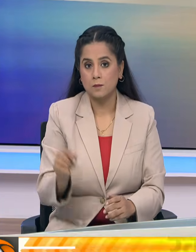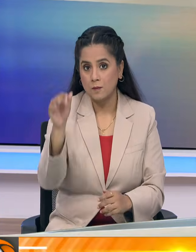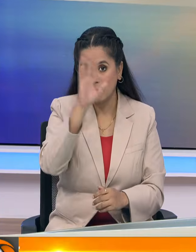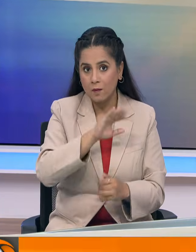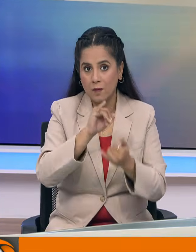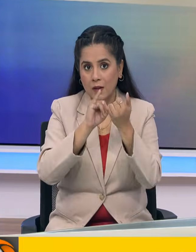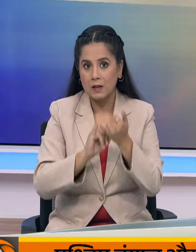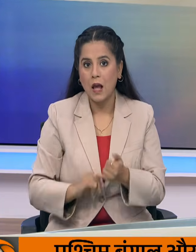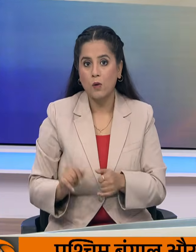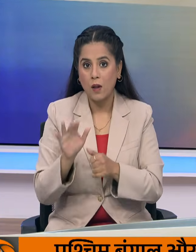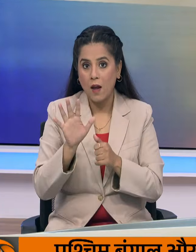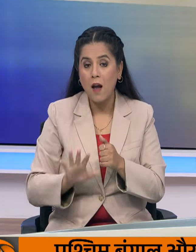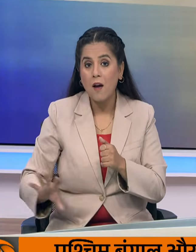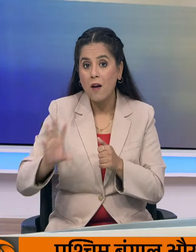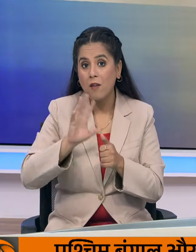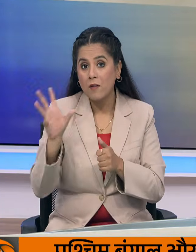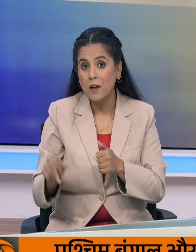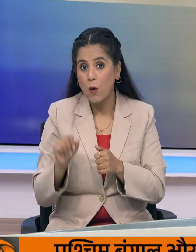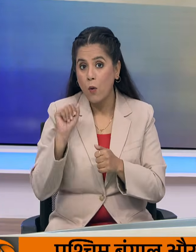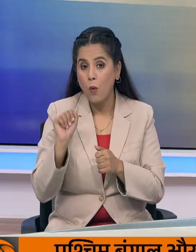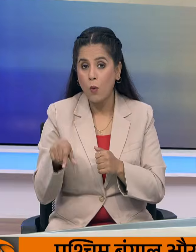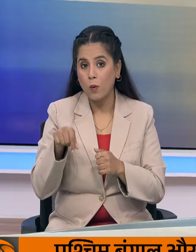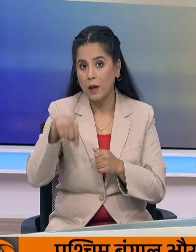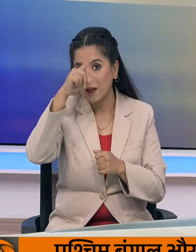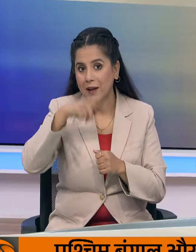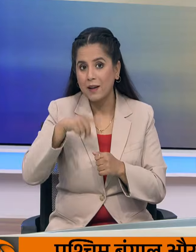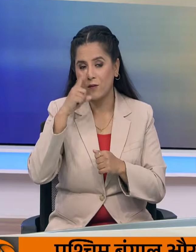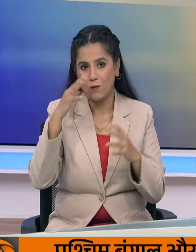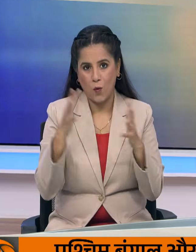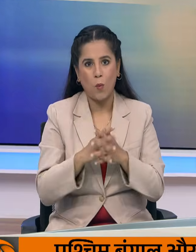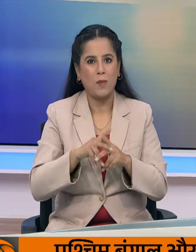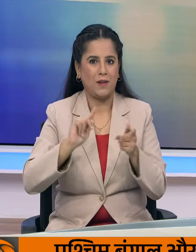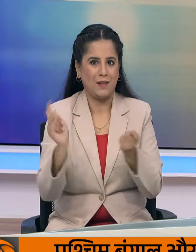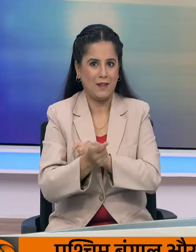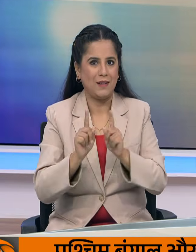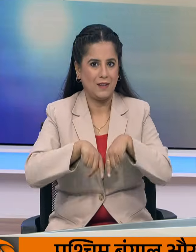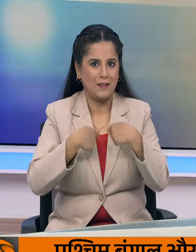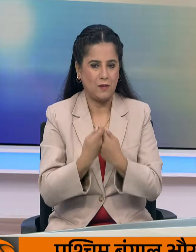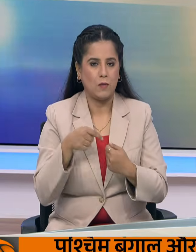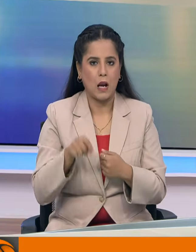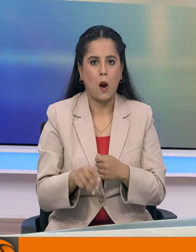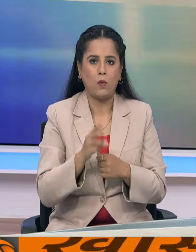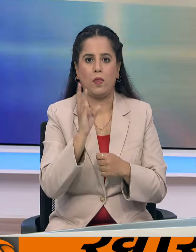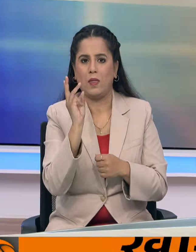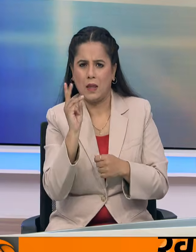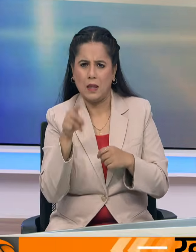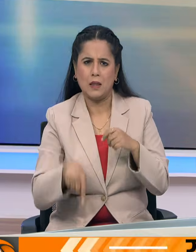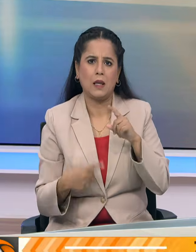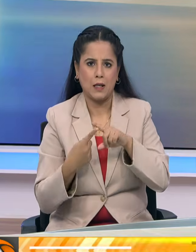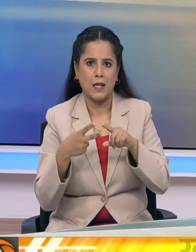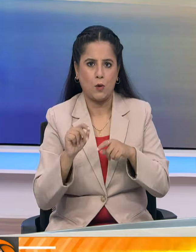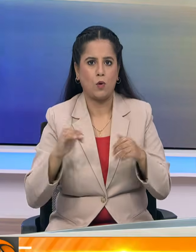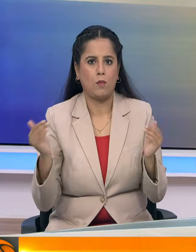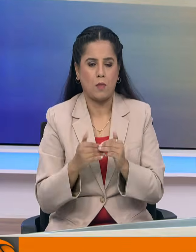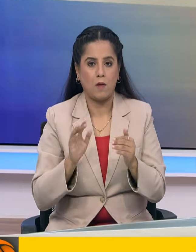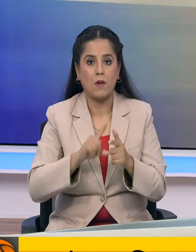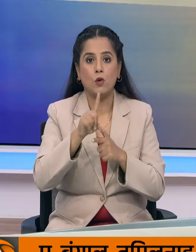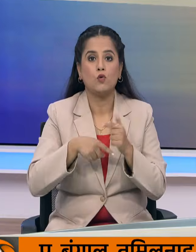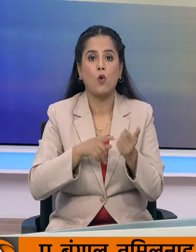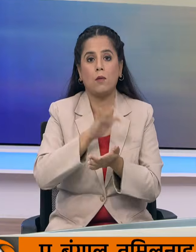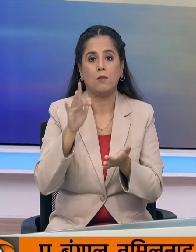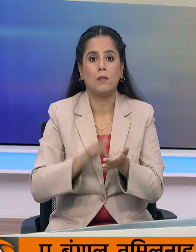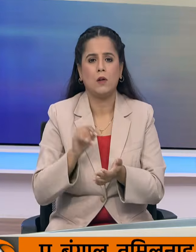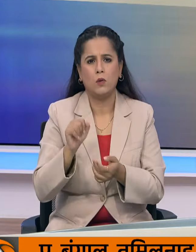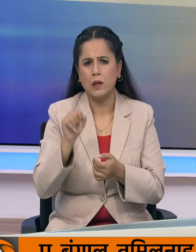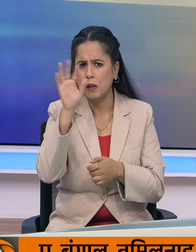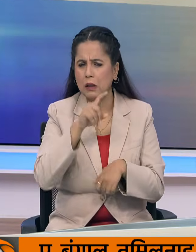भारत और दक्षिण अफ्रीका की महिला क्रिकेट टीमों के बीच T20 सीरीज का तीसरा मैच आज खेला जाएगा। ये मैच जोहानिसबर्ग में भारतीय